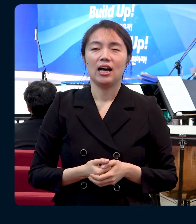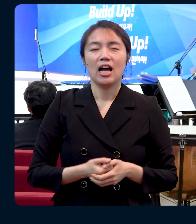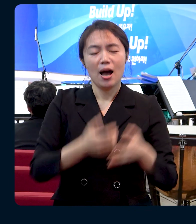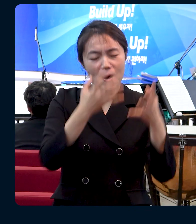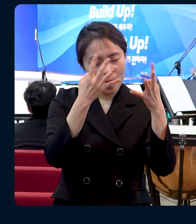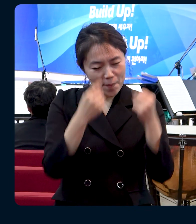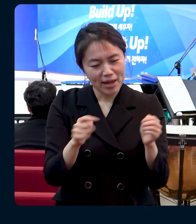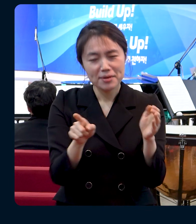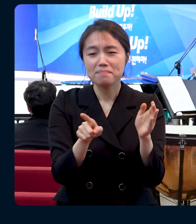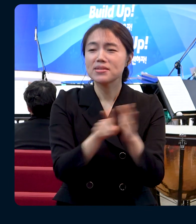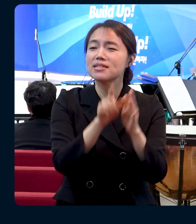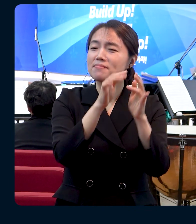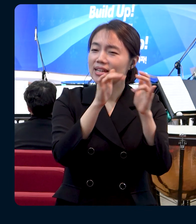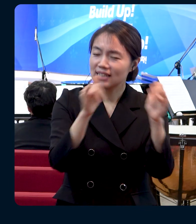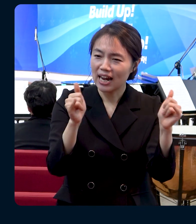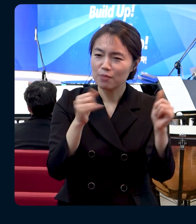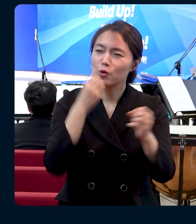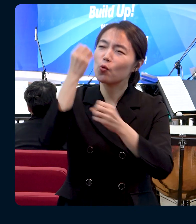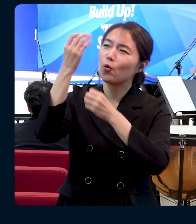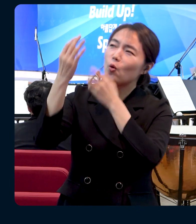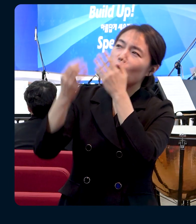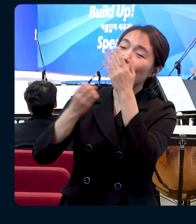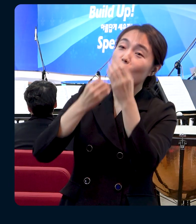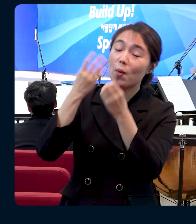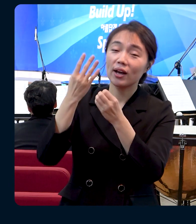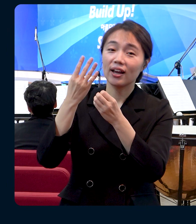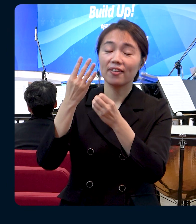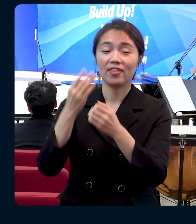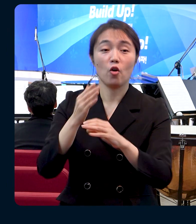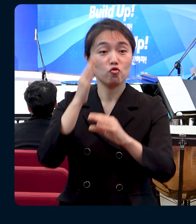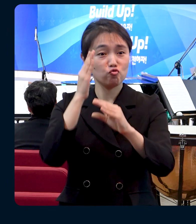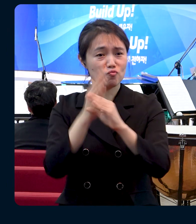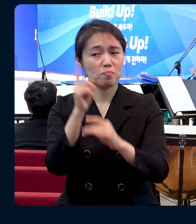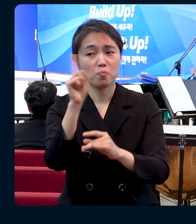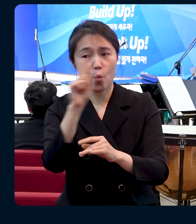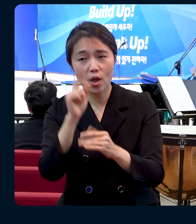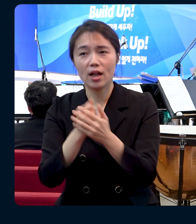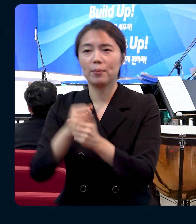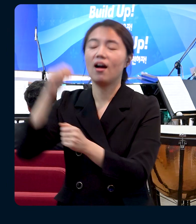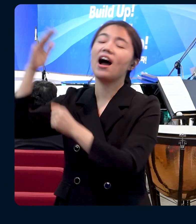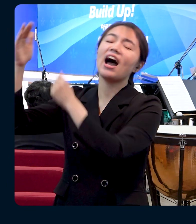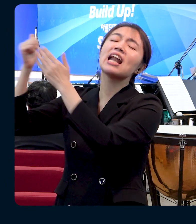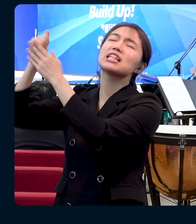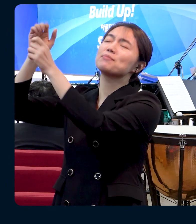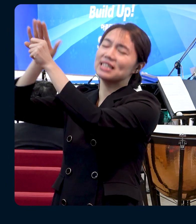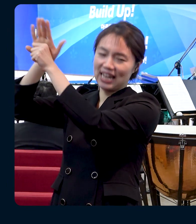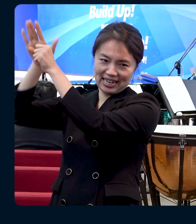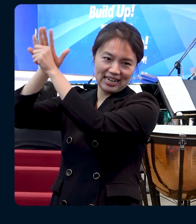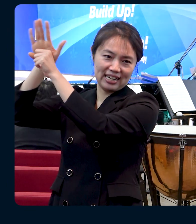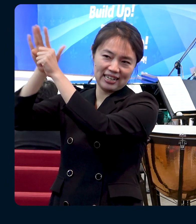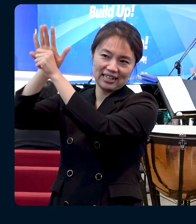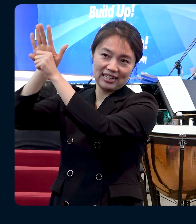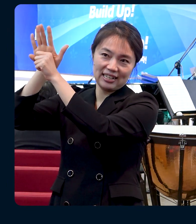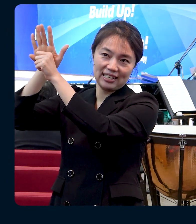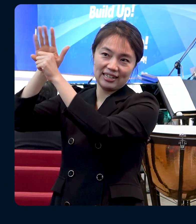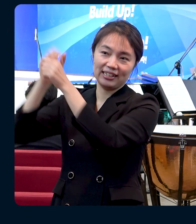정말 수많은 신앙의 사람들이 고백하고 선포했던 바로 그 신앙 고백의 핵심, 아모르 데이,